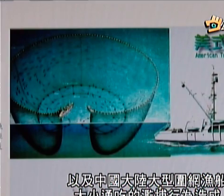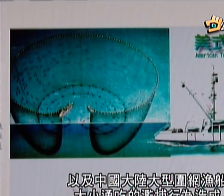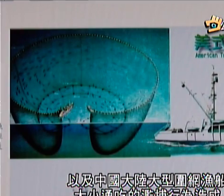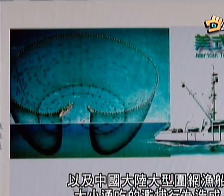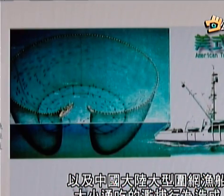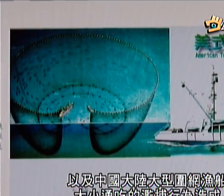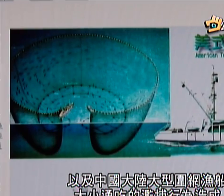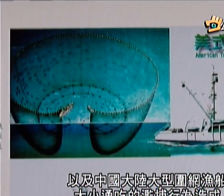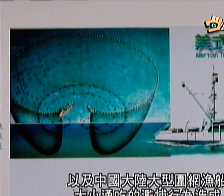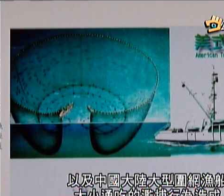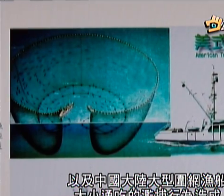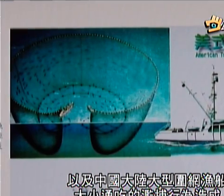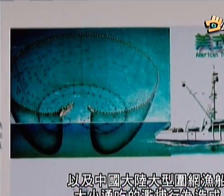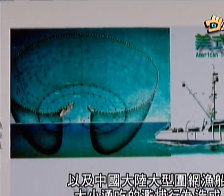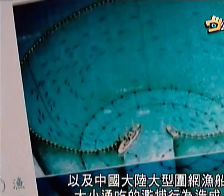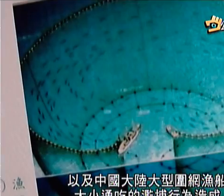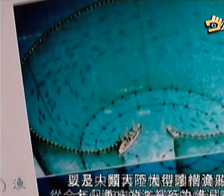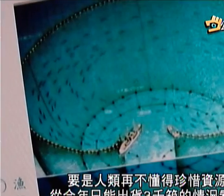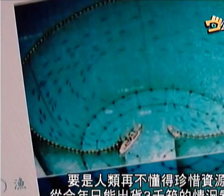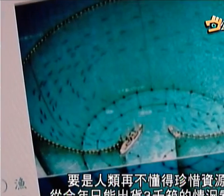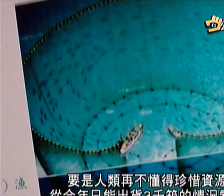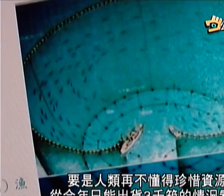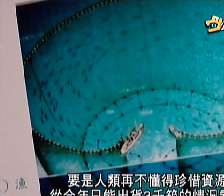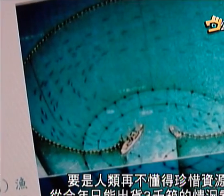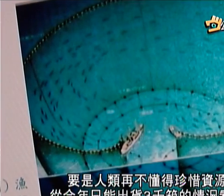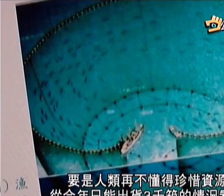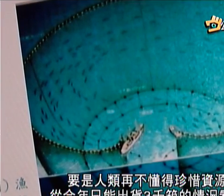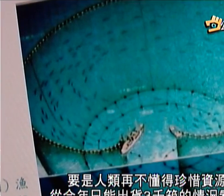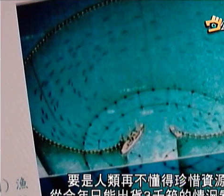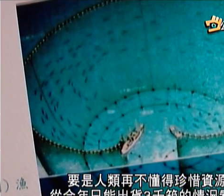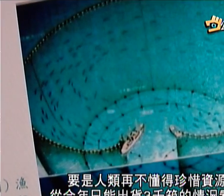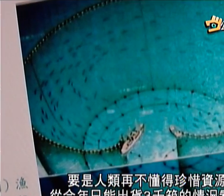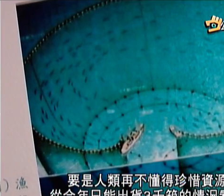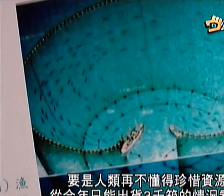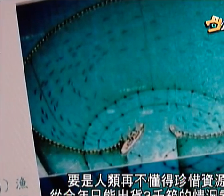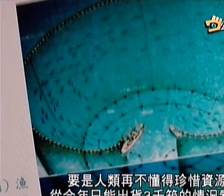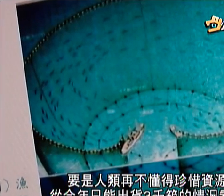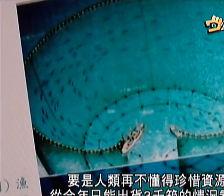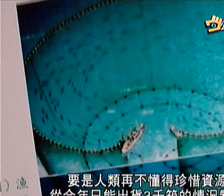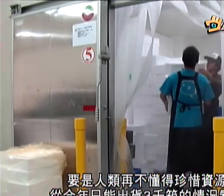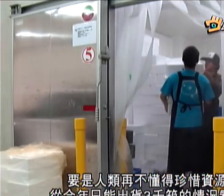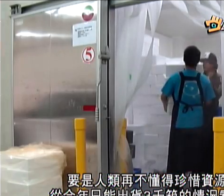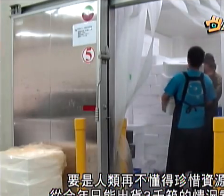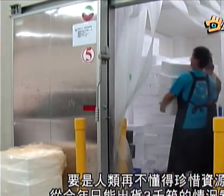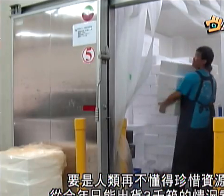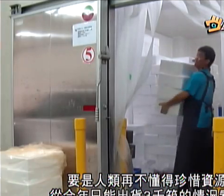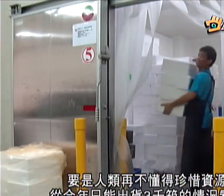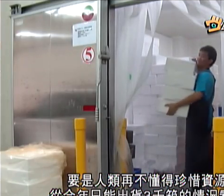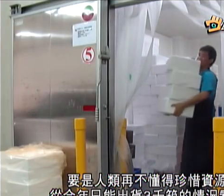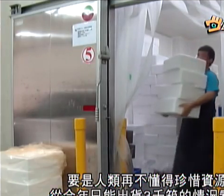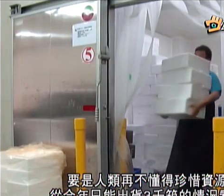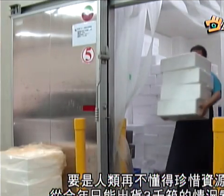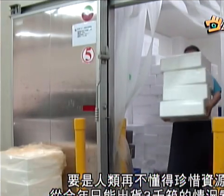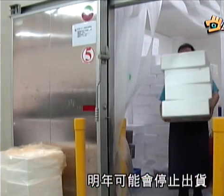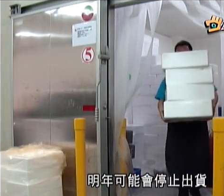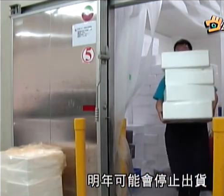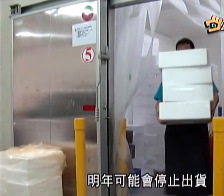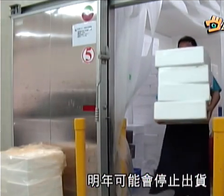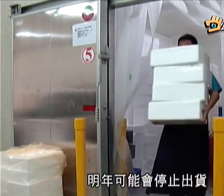小通吃的滥捕行为造成。要是人类再不懂得珍惜资源，从今年只能出货3000多箱的情况看来，明年可能会停止